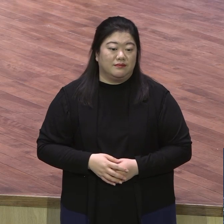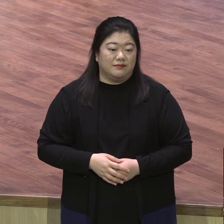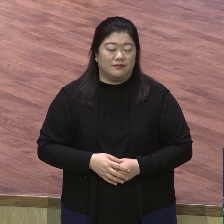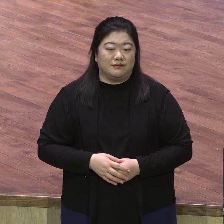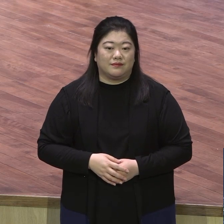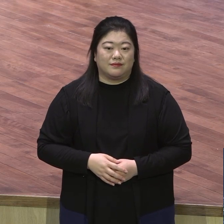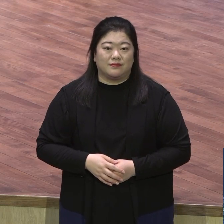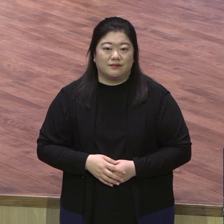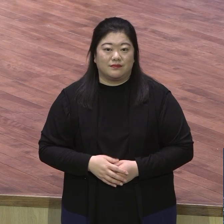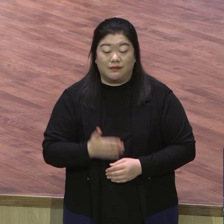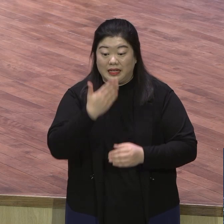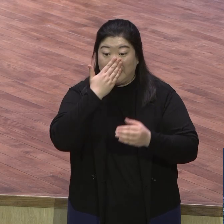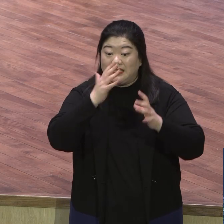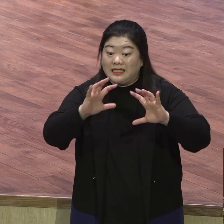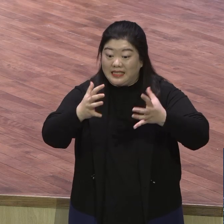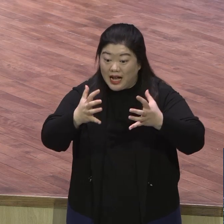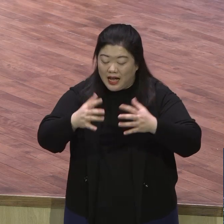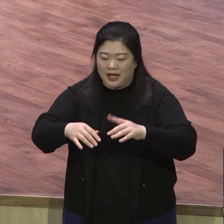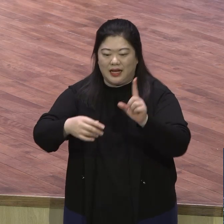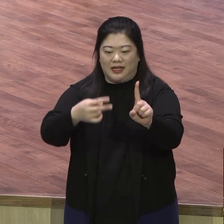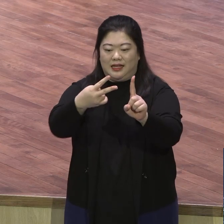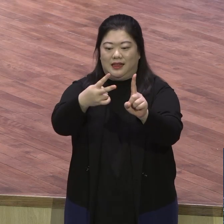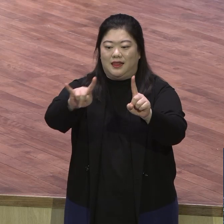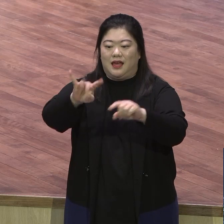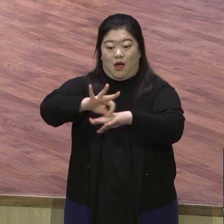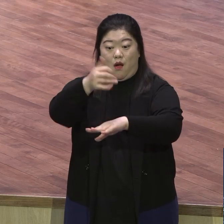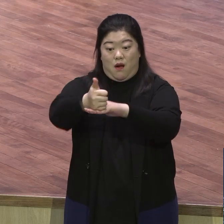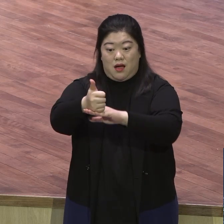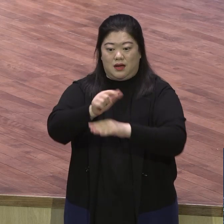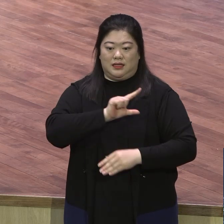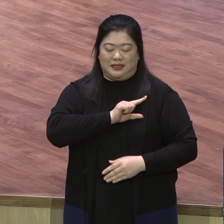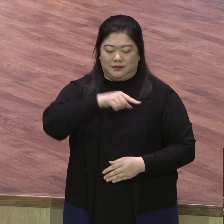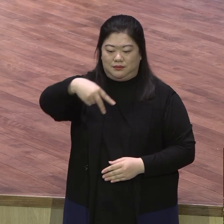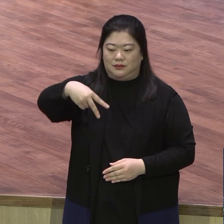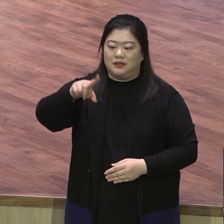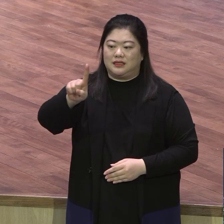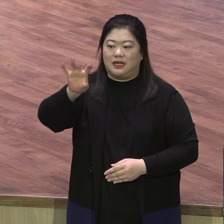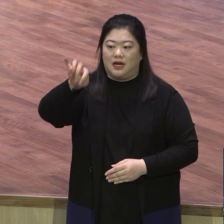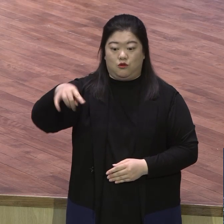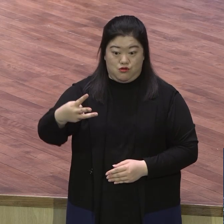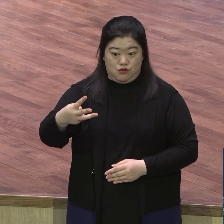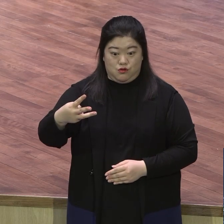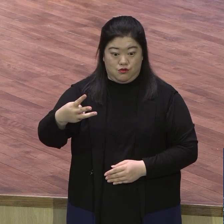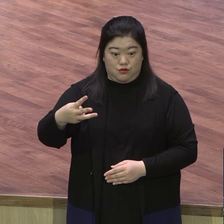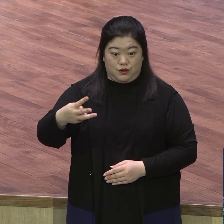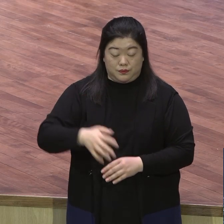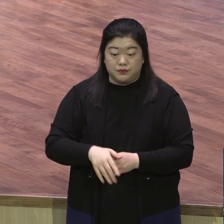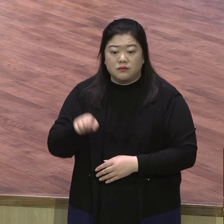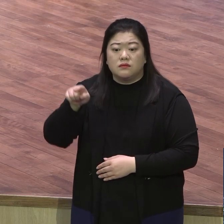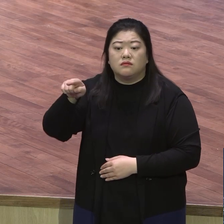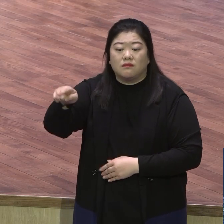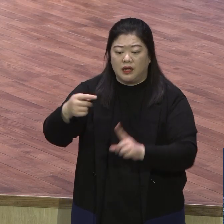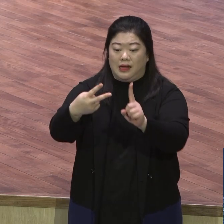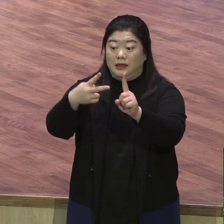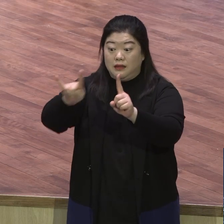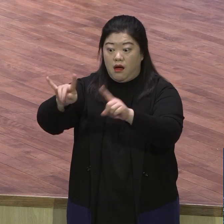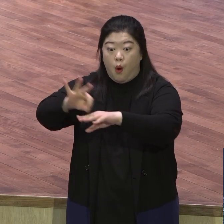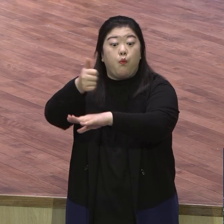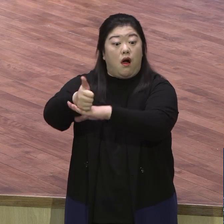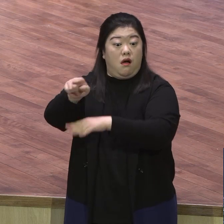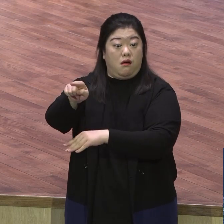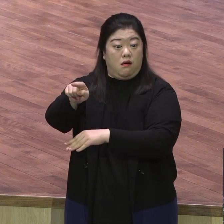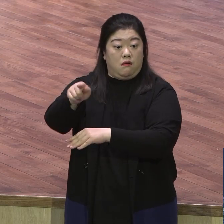이스라엘의 첫 번째 왕 사울왕이 왜 망했습니까? 본격적으로 예배에 실패했기 때문에 망했어요. 왕인데